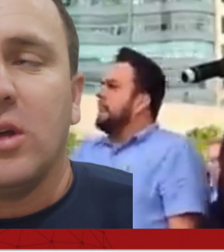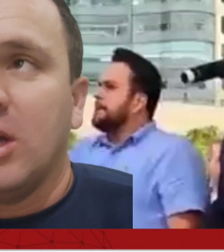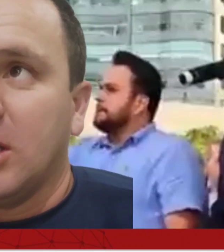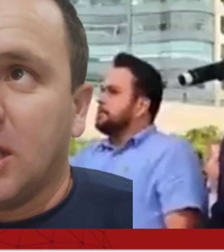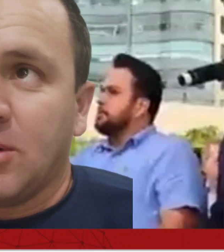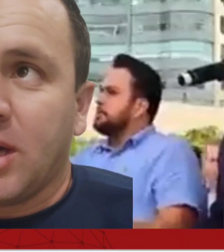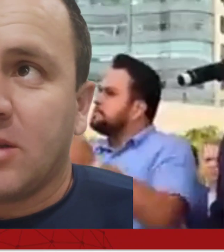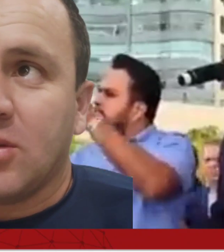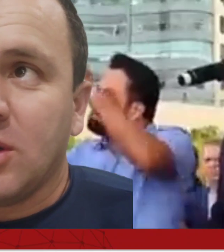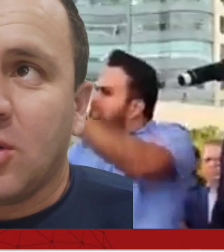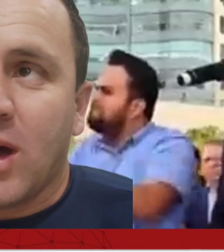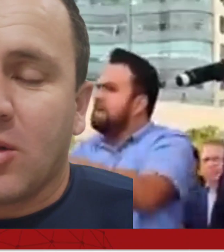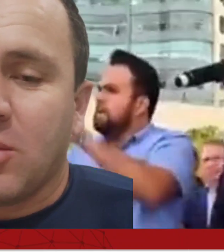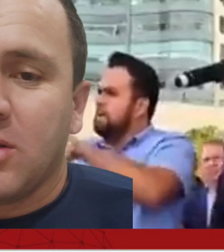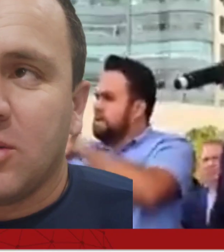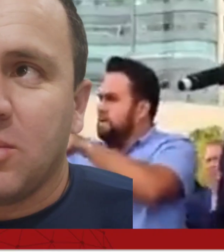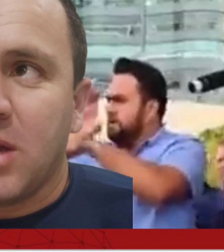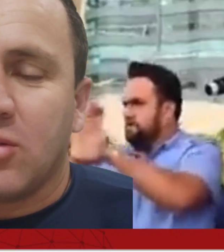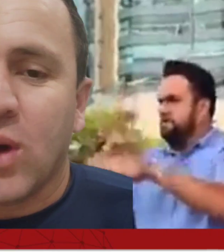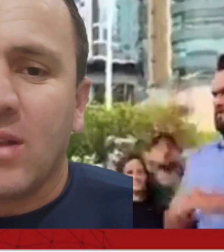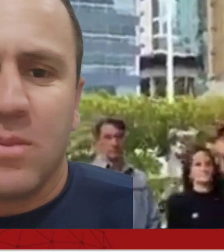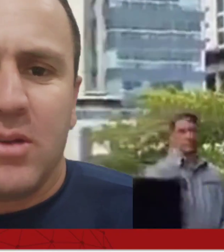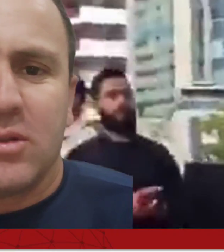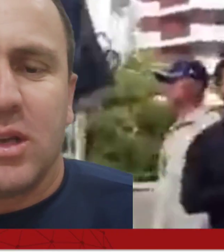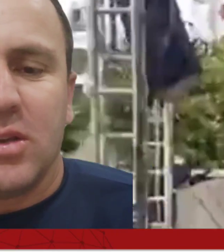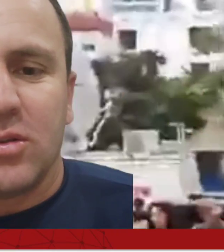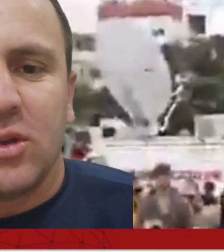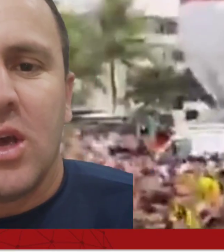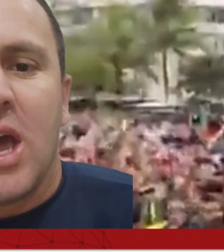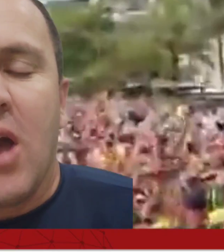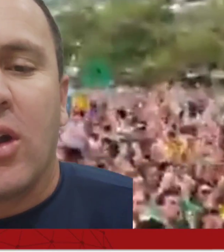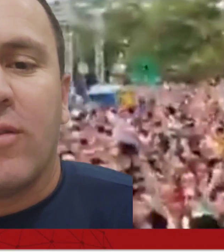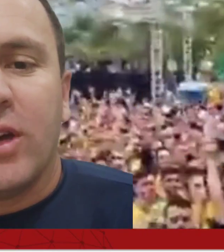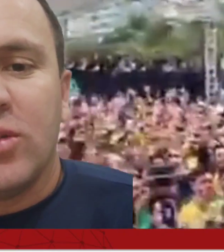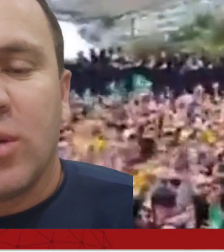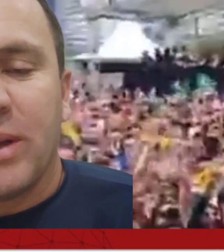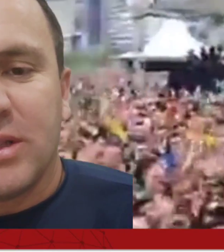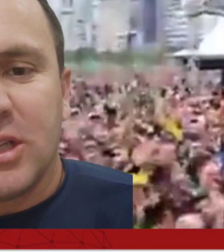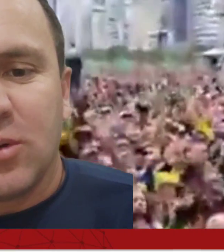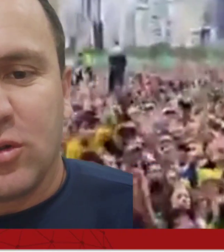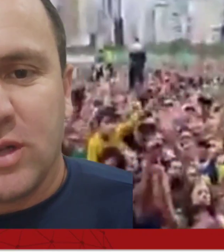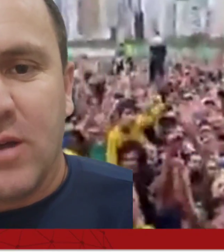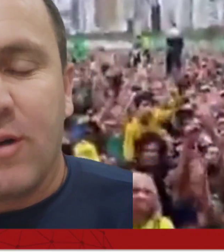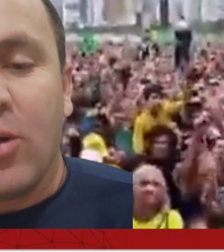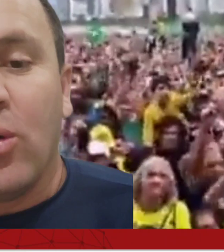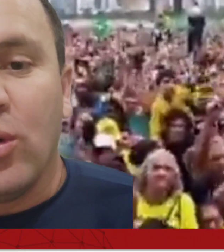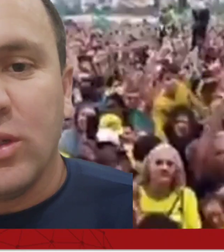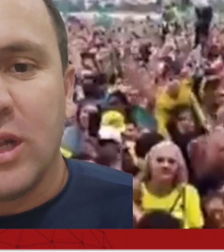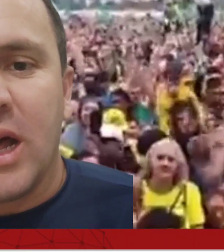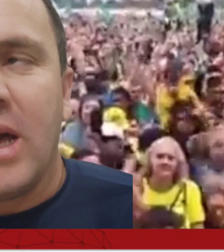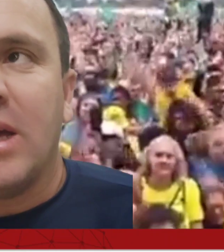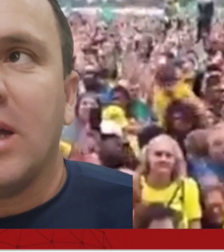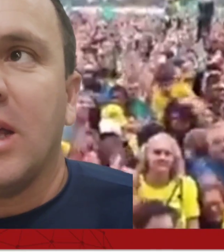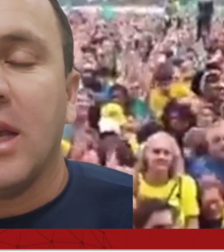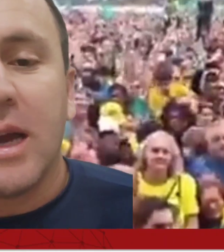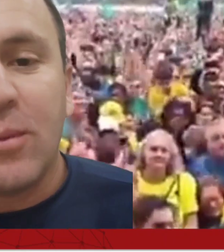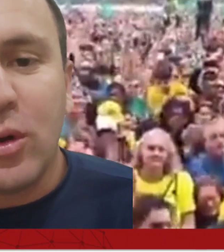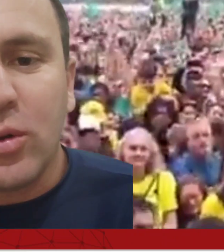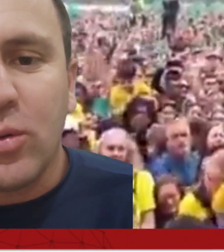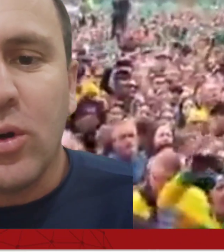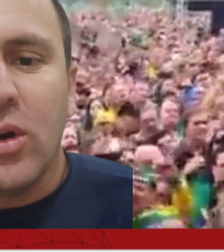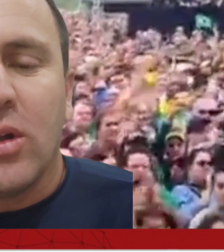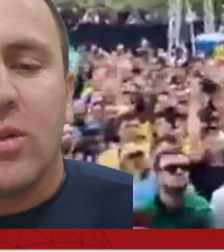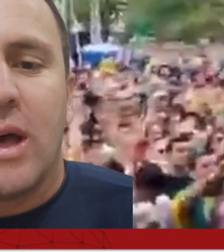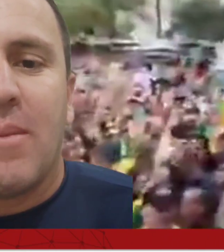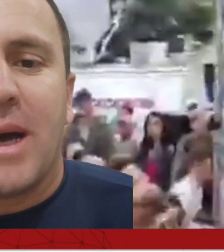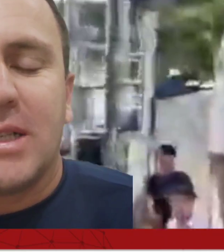outubro. Estamos questão em quatro meses, quase menos que isso. Agora veja o que o presidente Bolsonaro falou hoje lá em